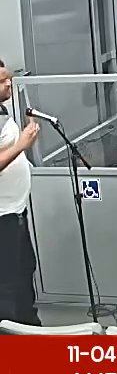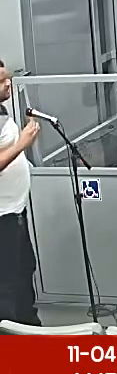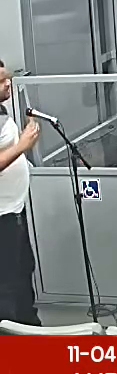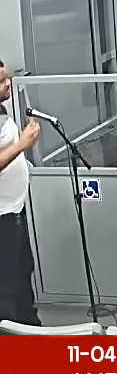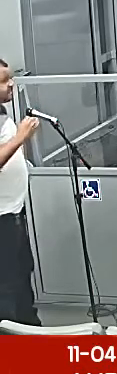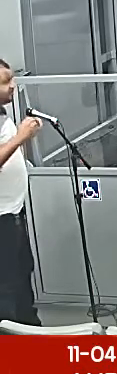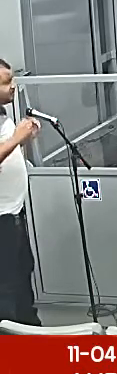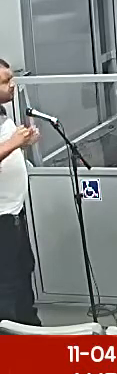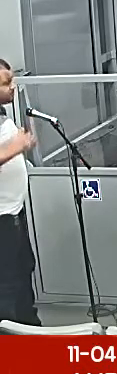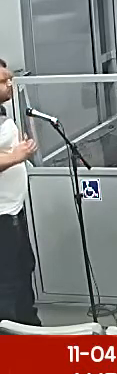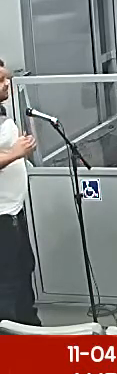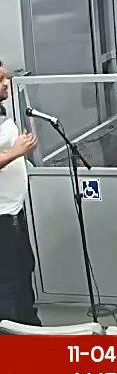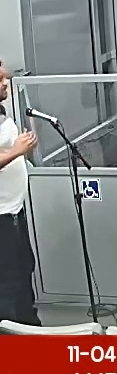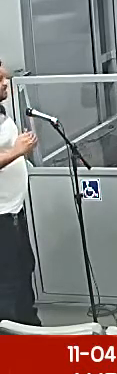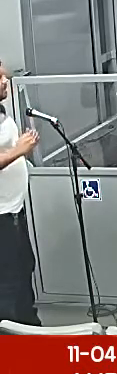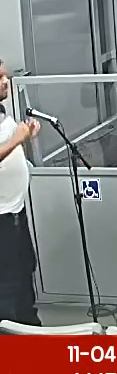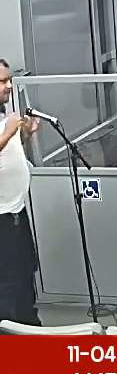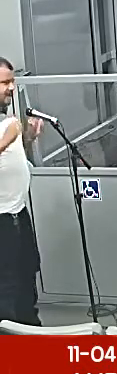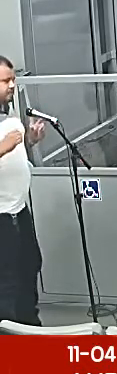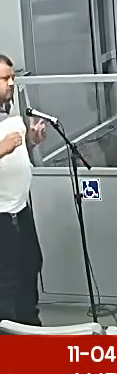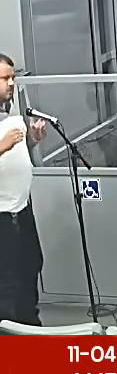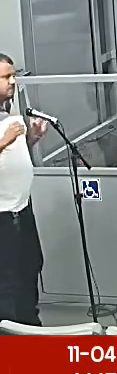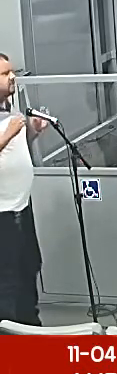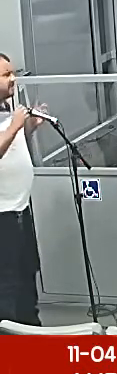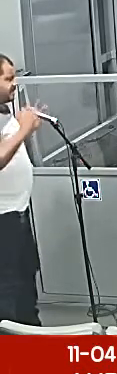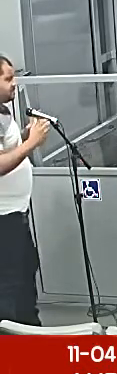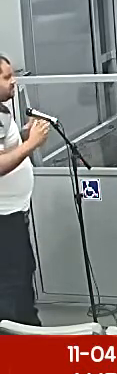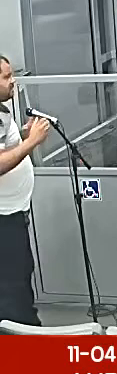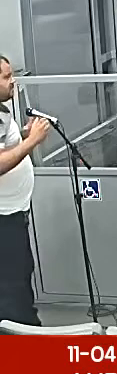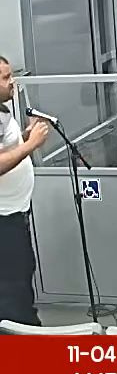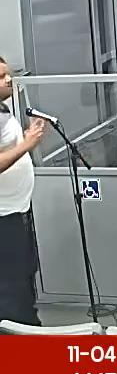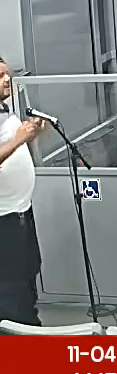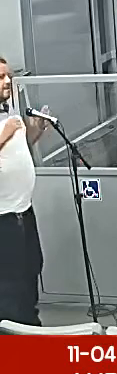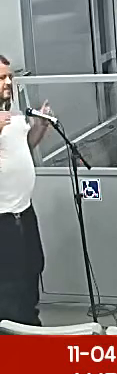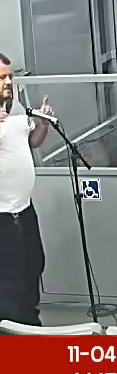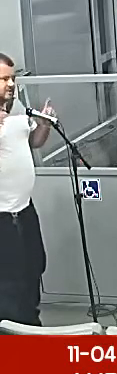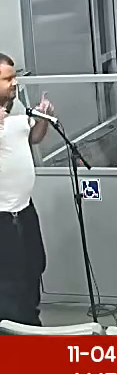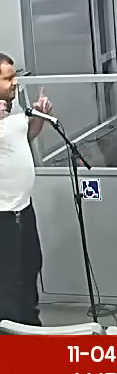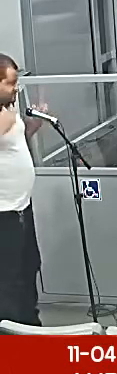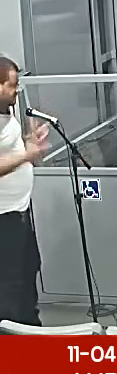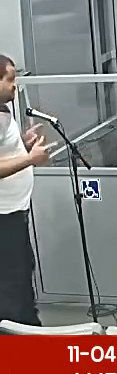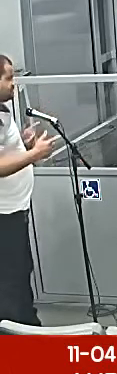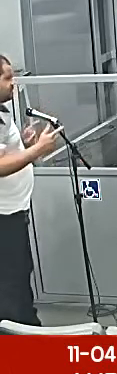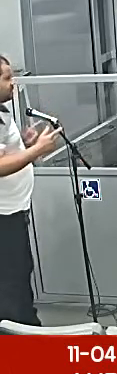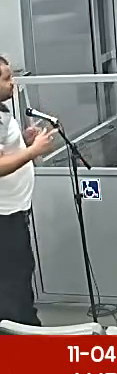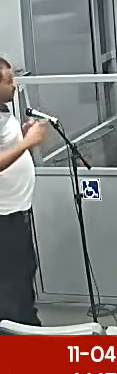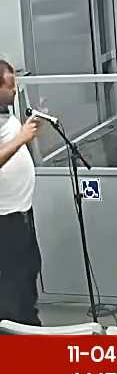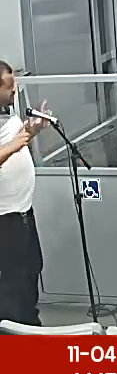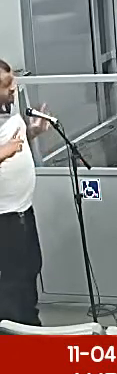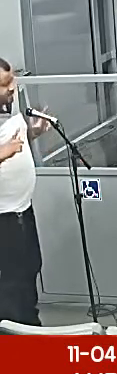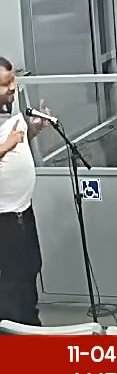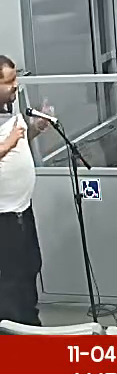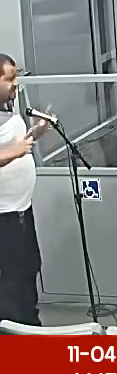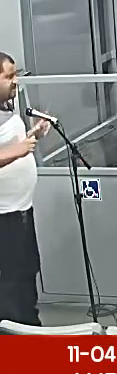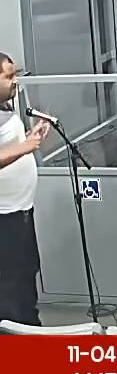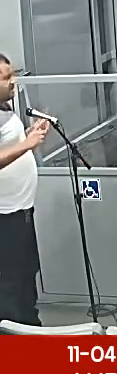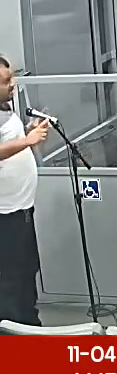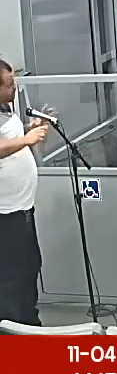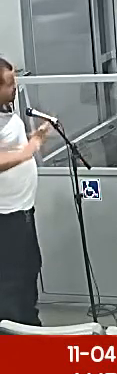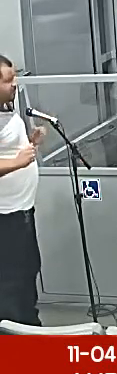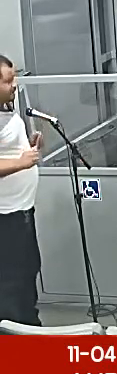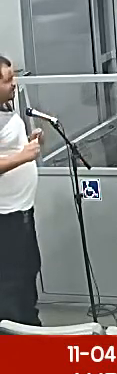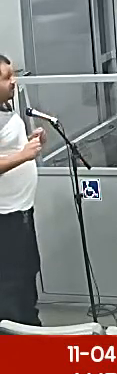políticas de infraestrutura para melhorarmos os nossos ginásios melhorarmos as nossas pracinhas toda essa capacitação